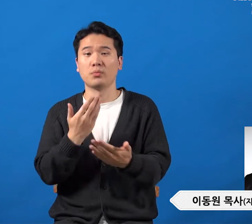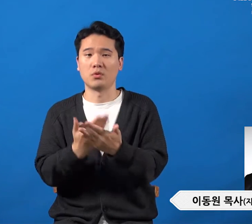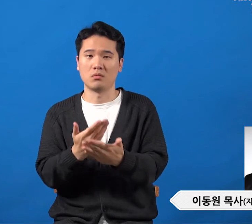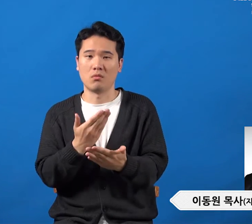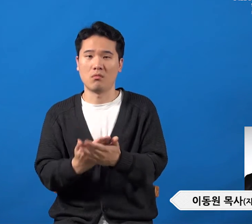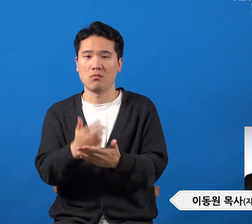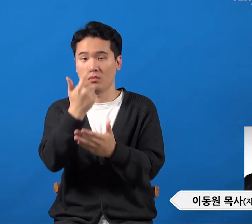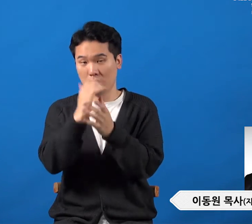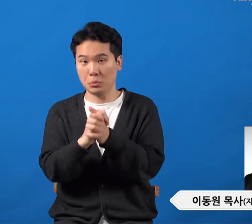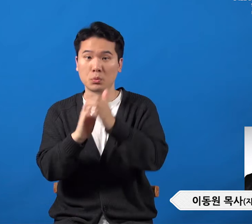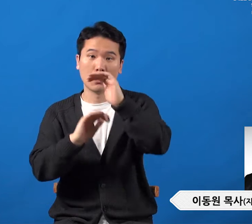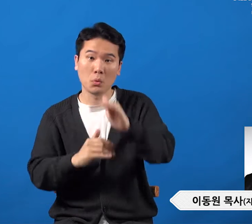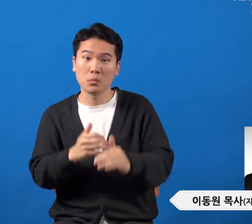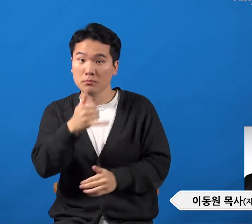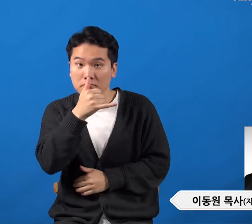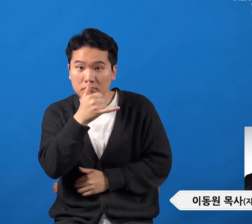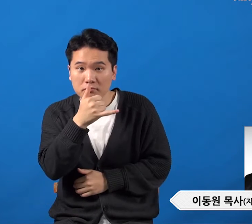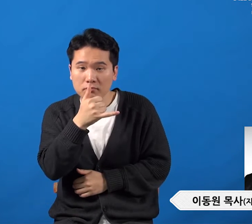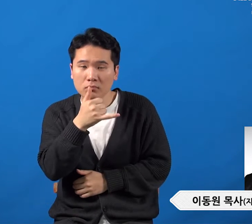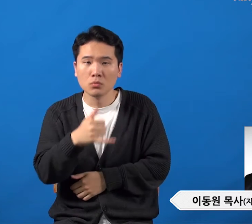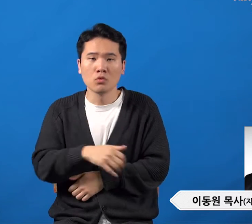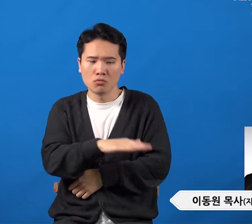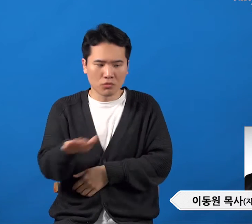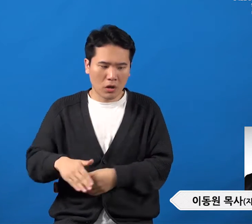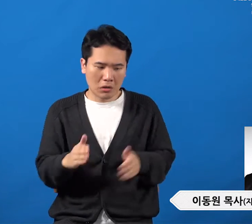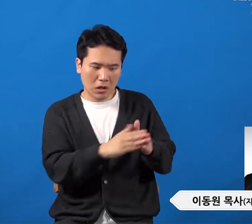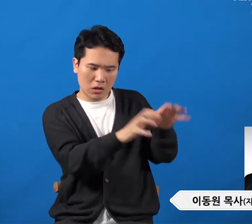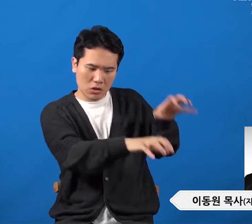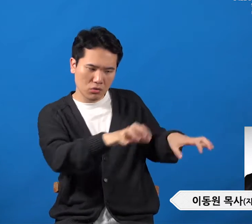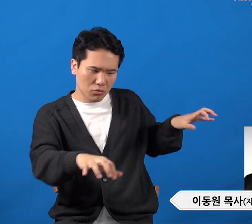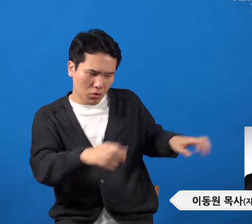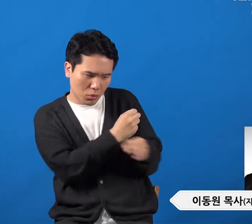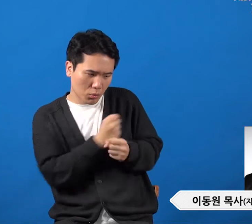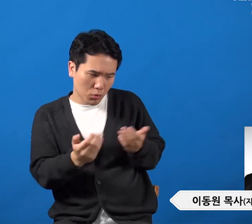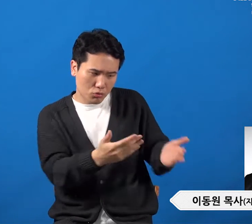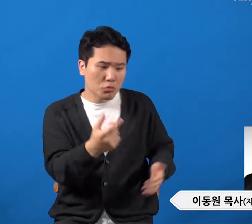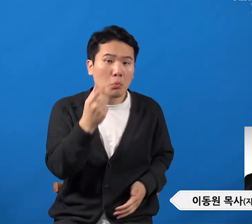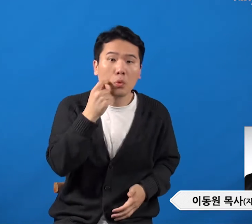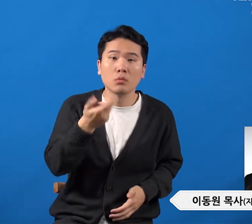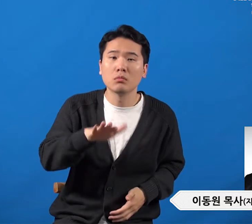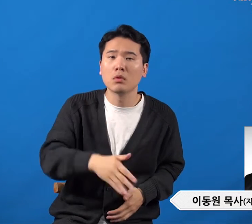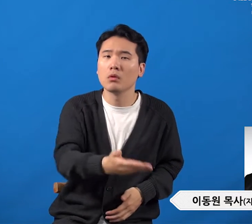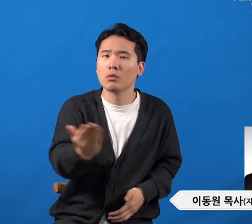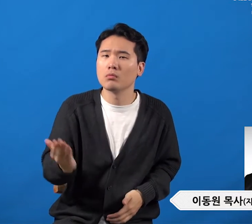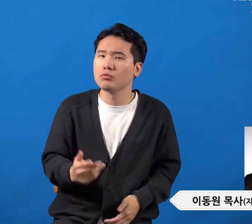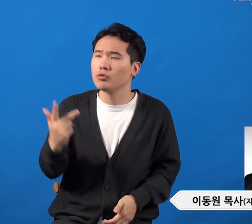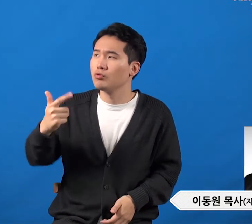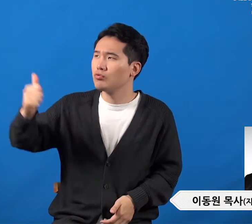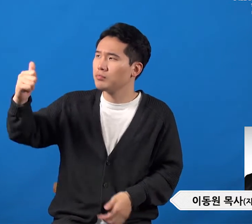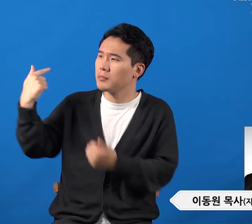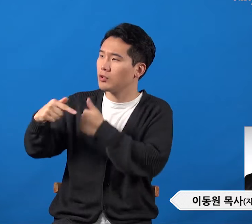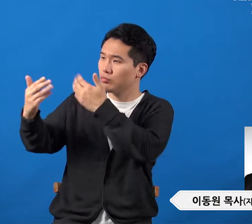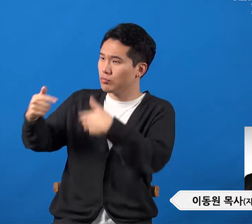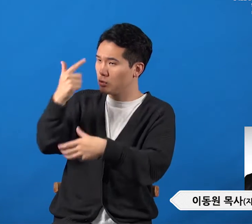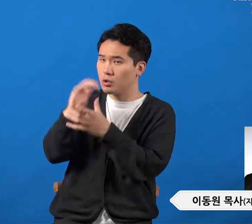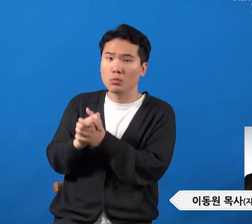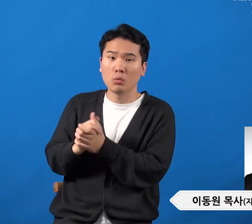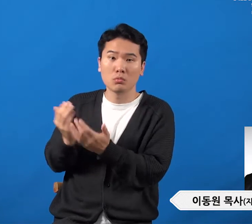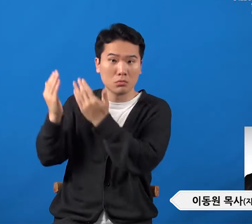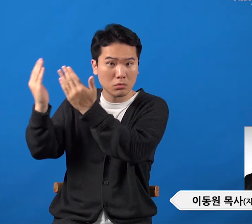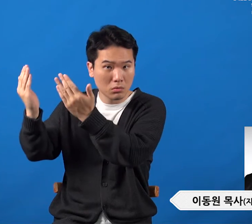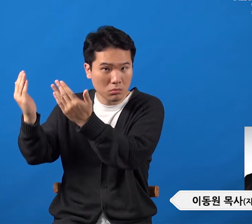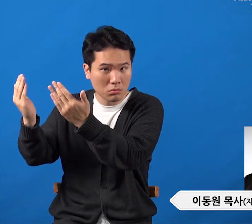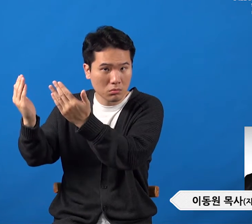주옵소서. 우리가 내 이웃들을 용서하지 못하고 있다면 이 기도가 무슨 의미가 있어요? 새로운